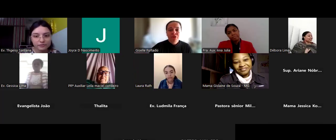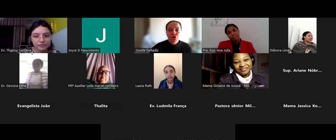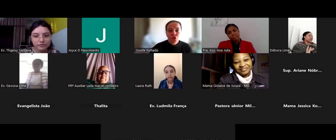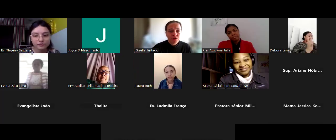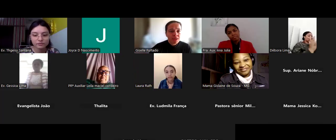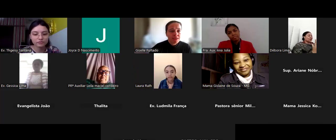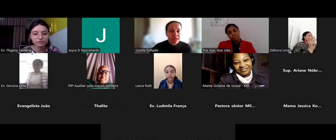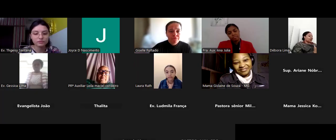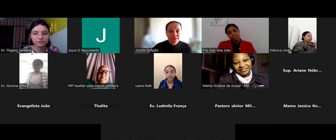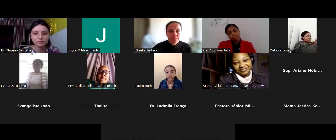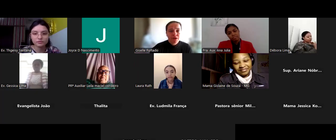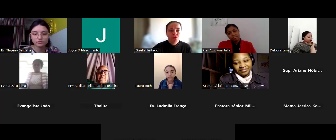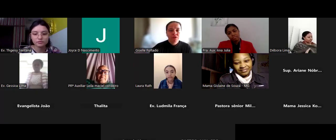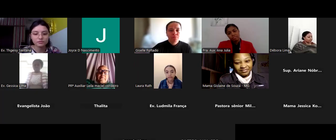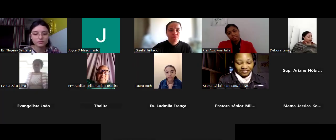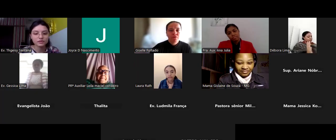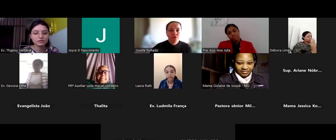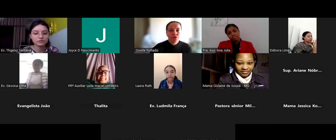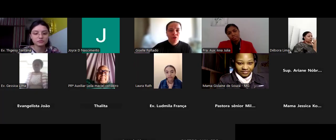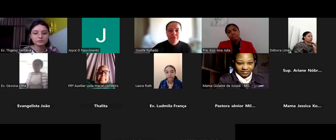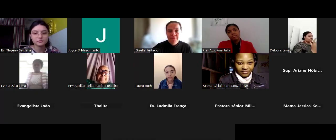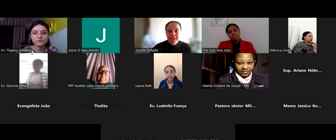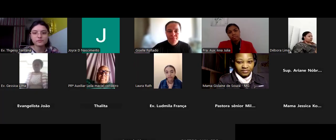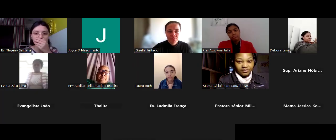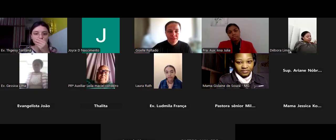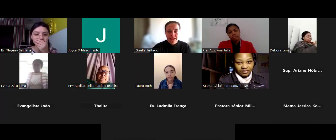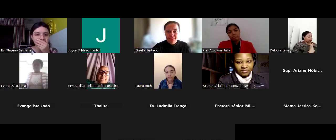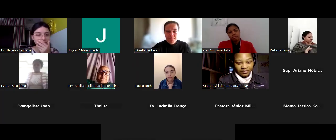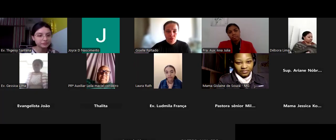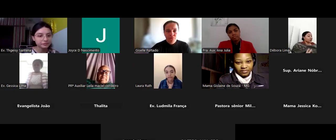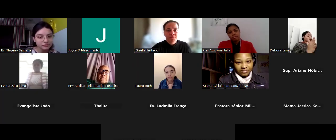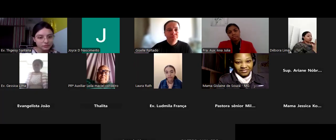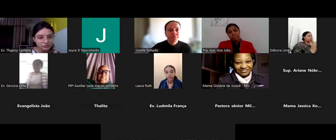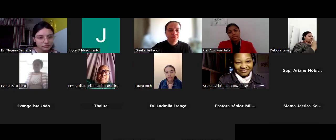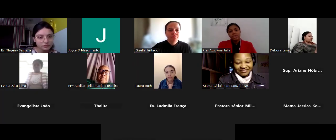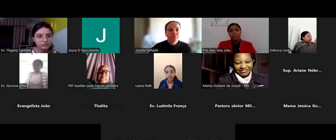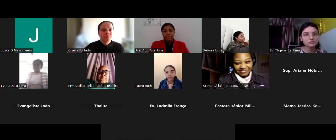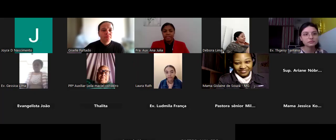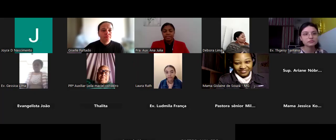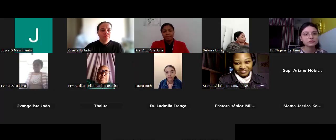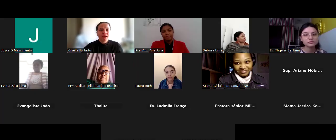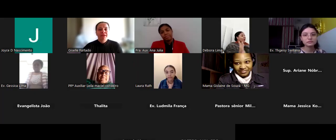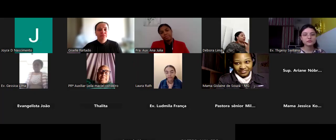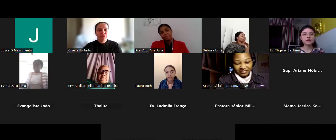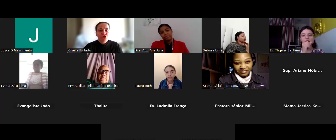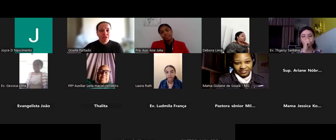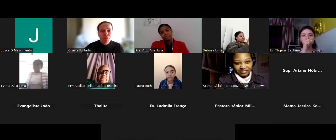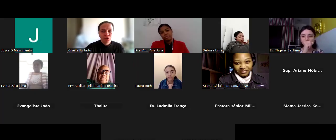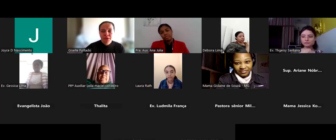Amados, todos que quiserem fazer perguntas, por favor, só levantar a mãozinha, tá bom? Amada irmã Joyce, pode